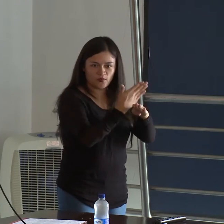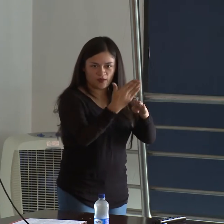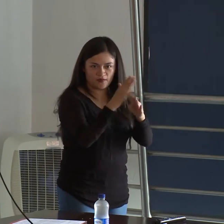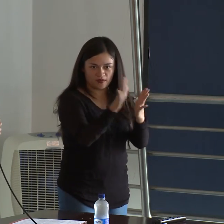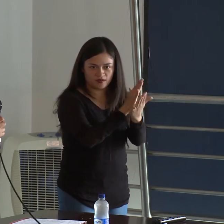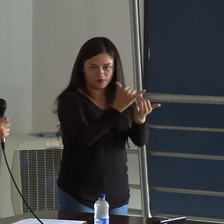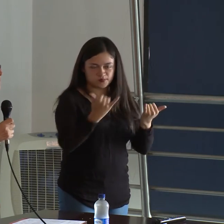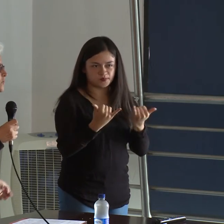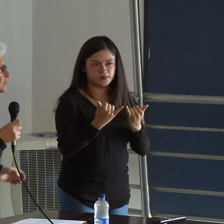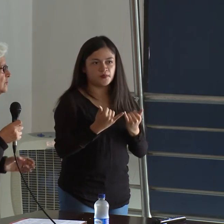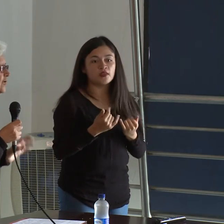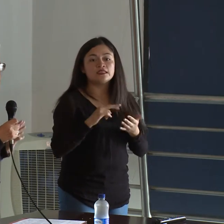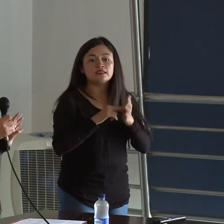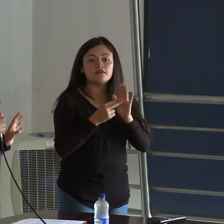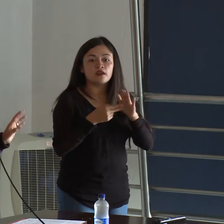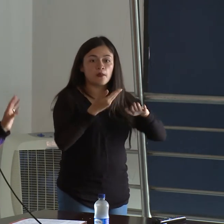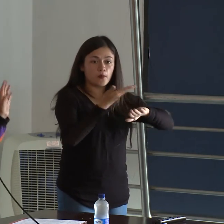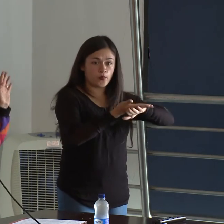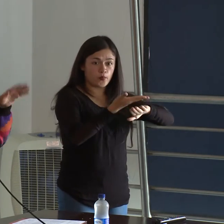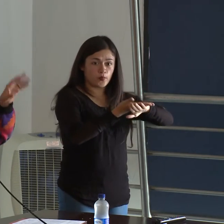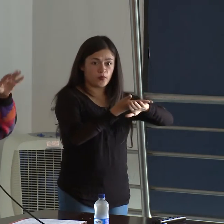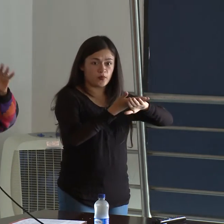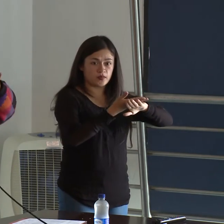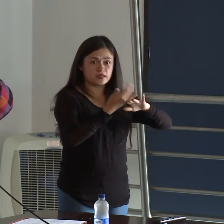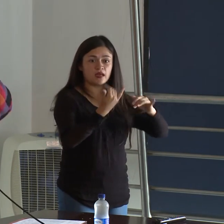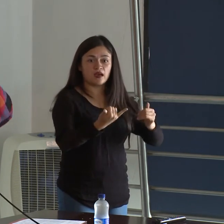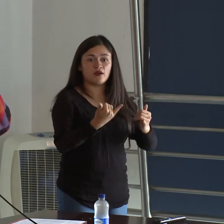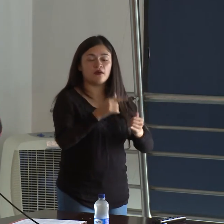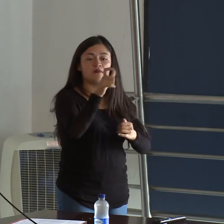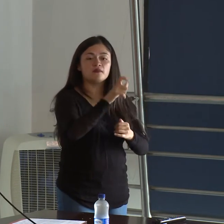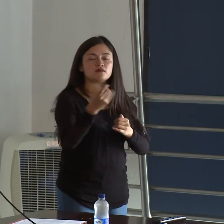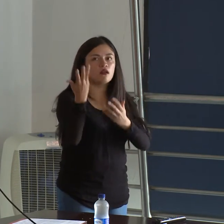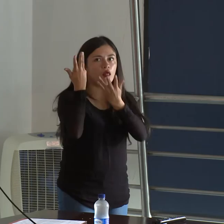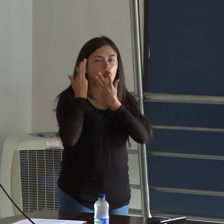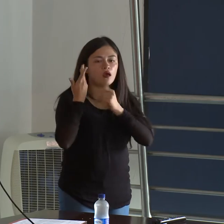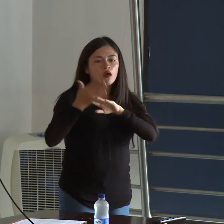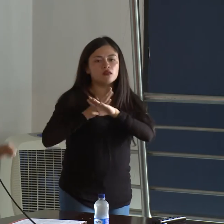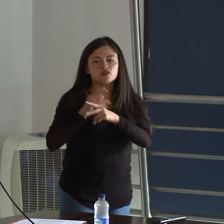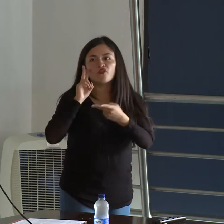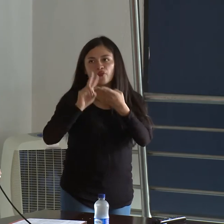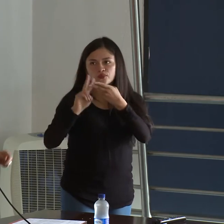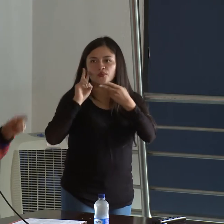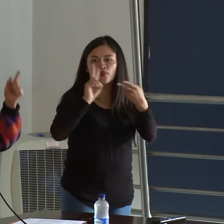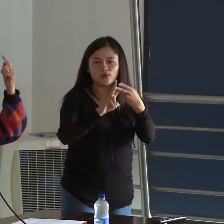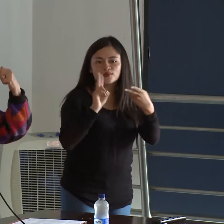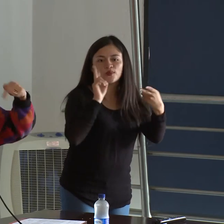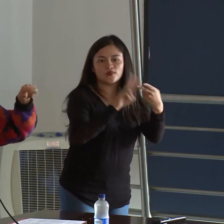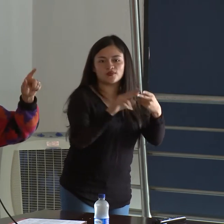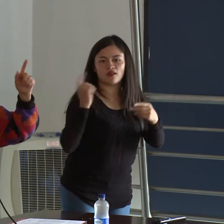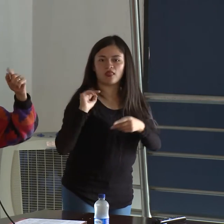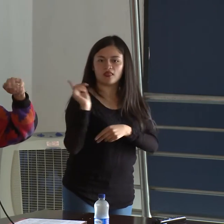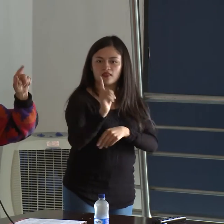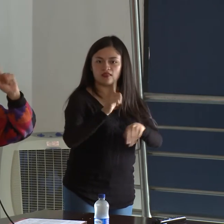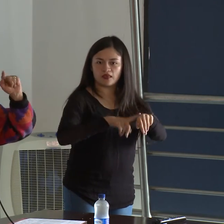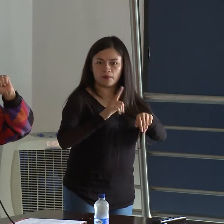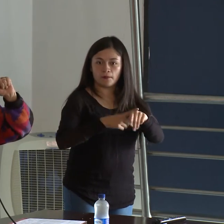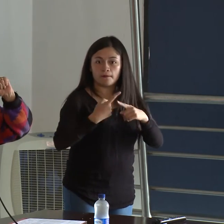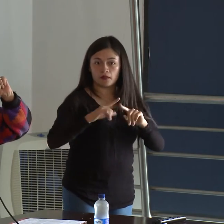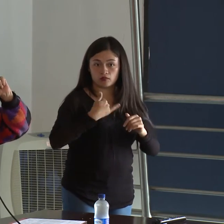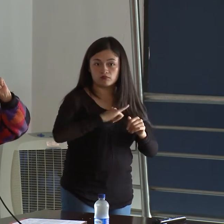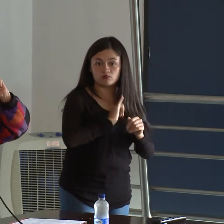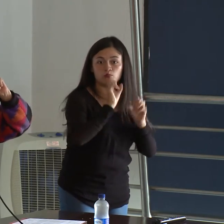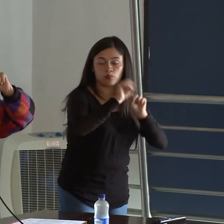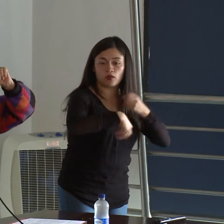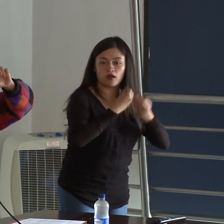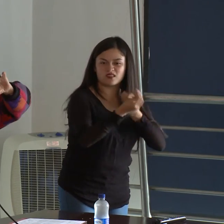es una novedad, es decir, quienes hemos oído muchas cosas, pues ha servido. Pero lo que sí podemos hacer